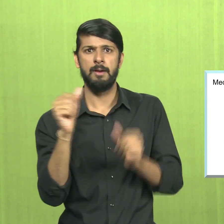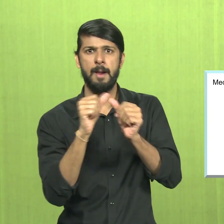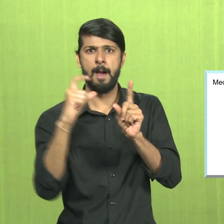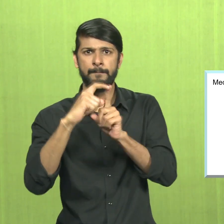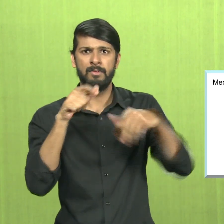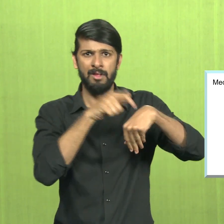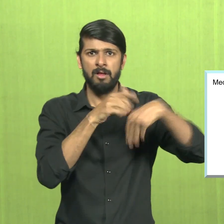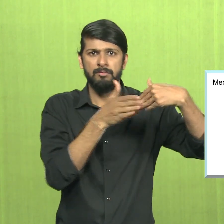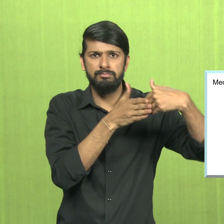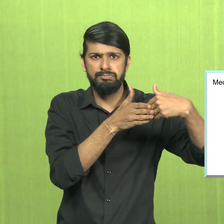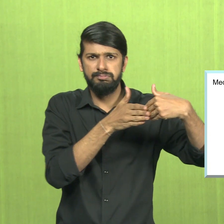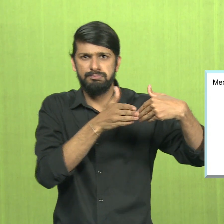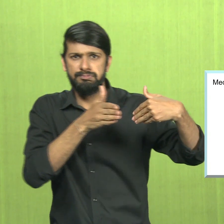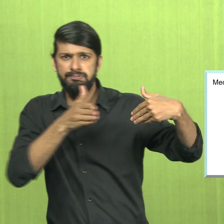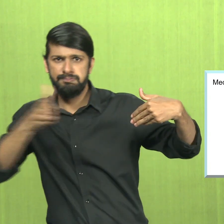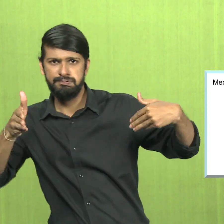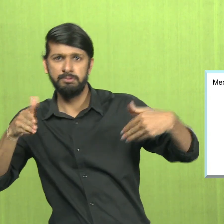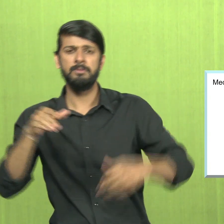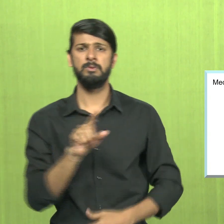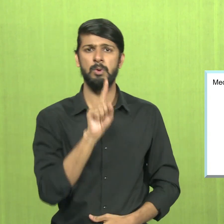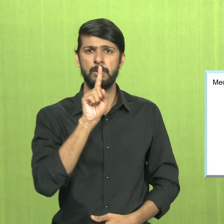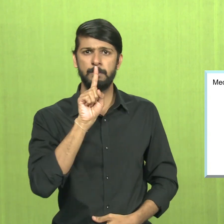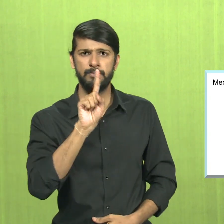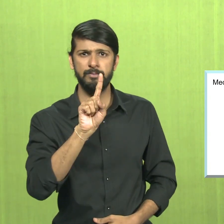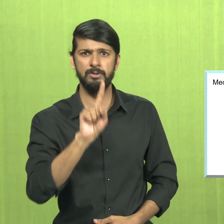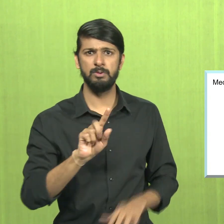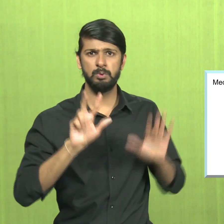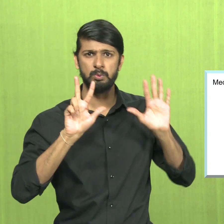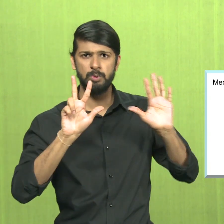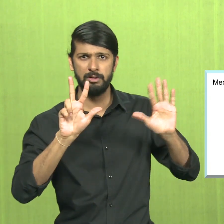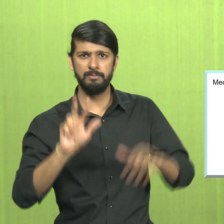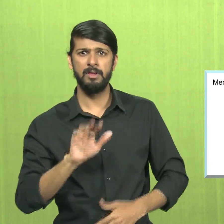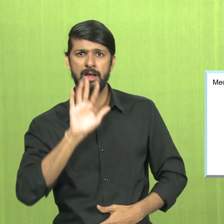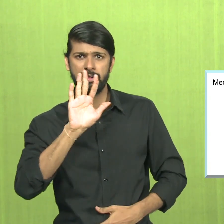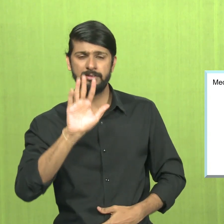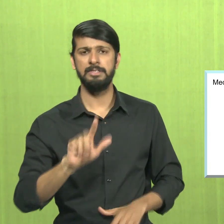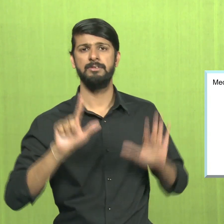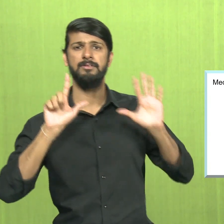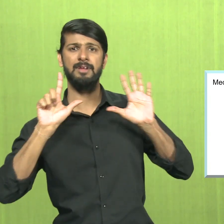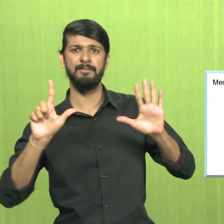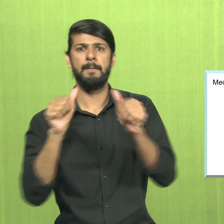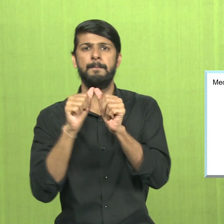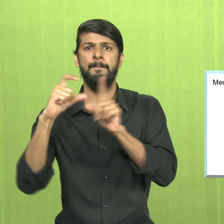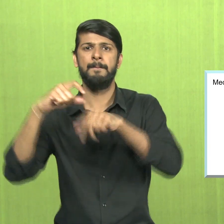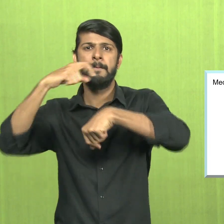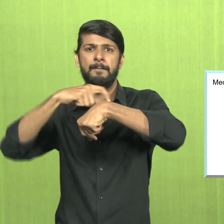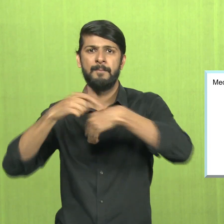विडियो कि बहन टू एक पाठ 7 रेड्डी